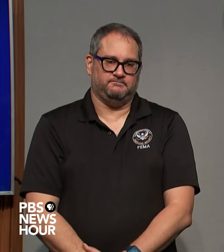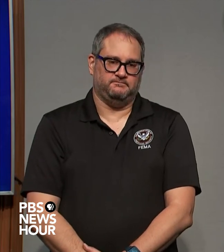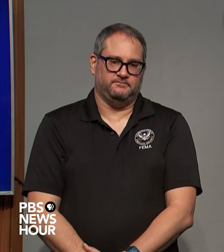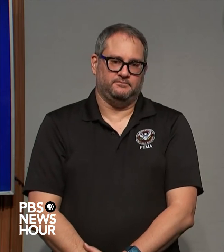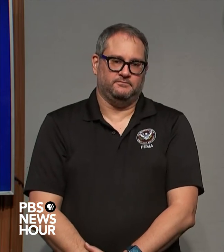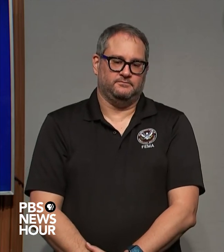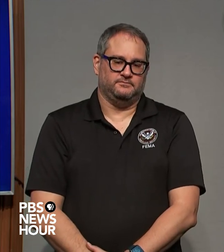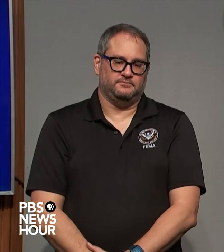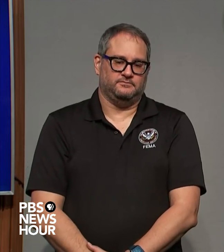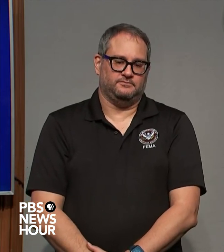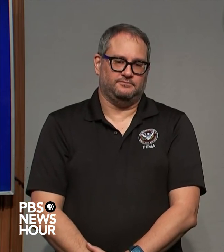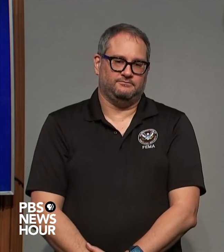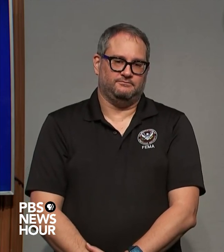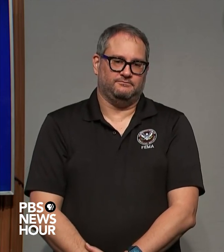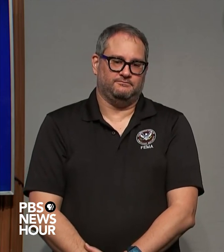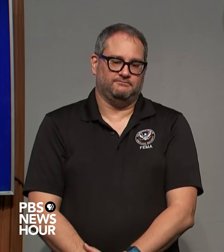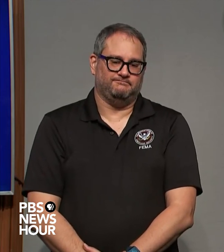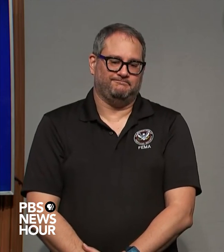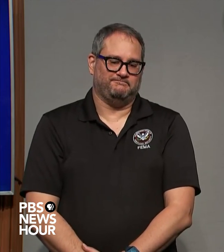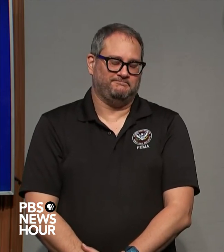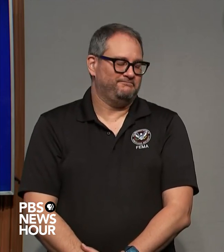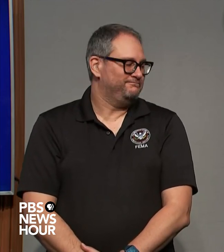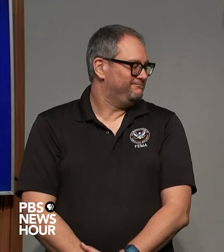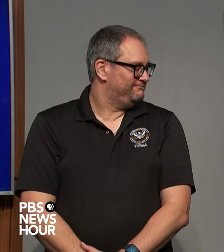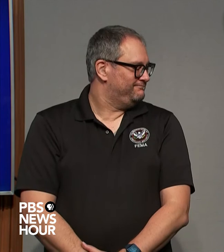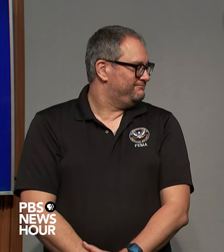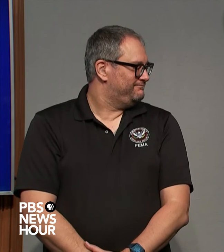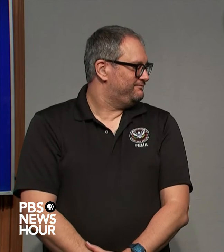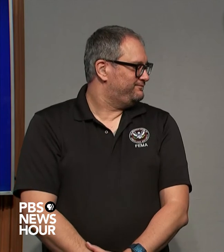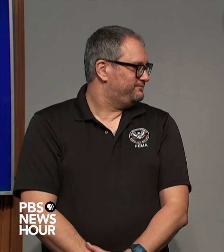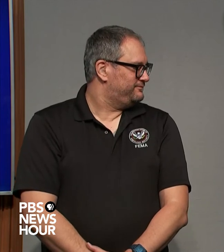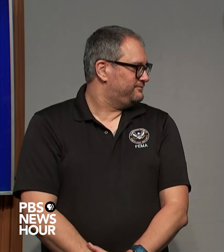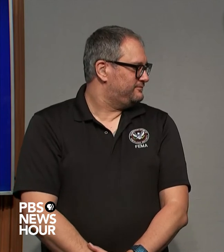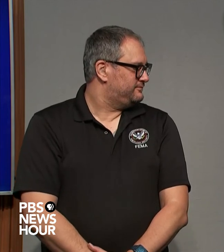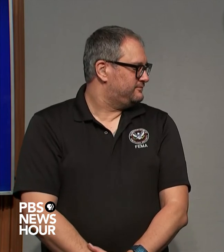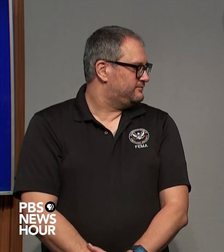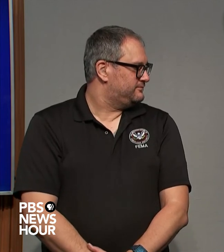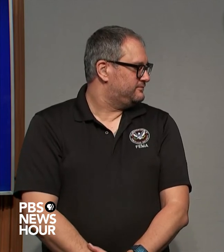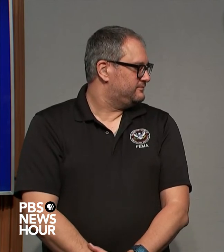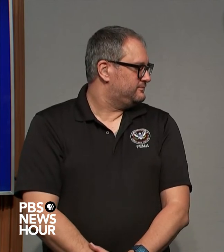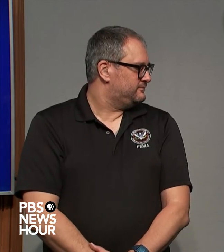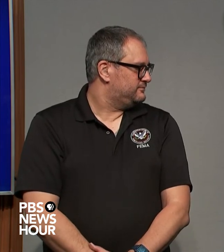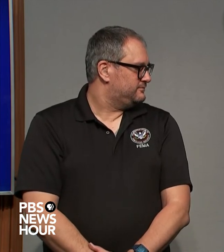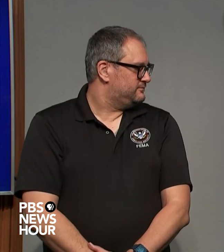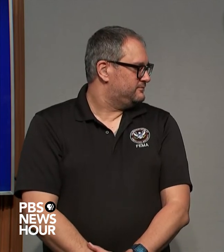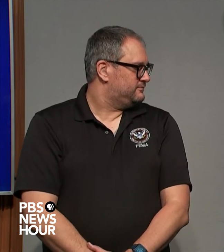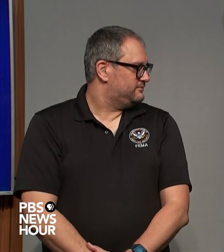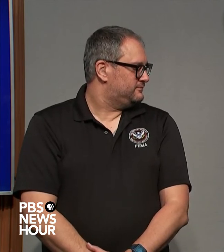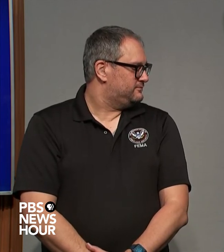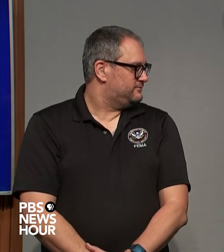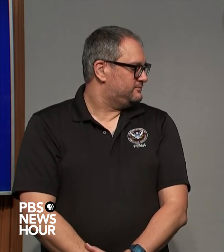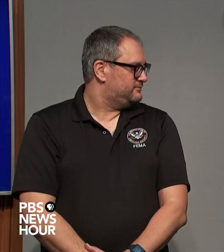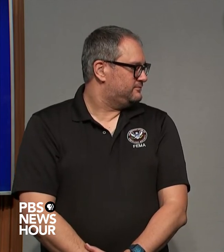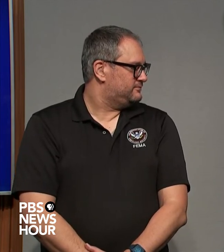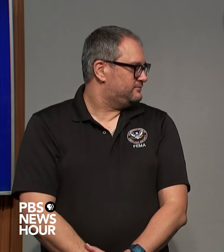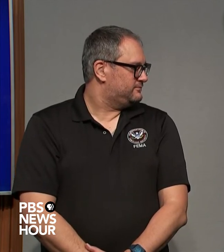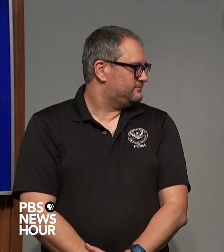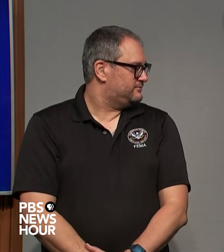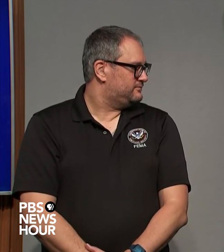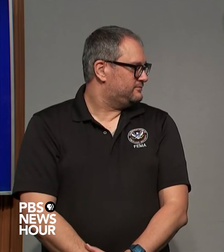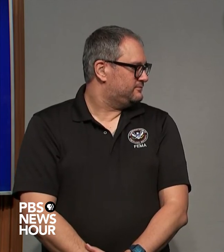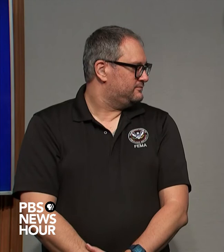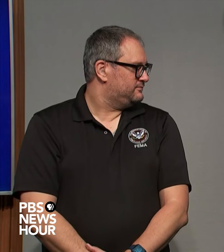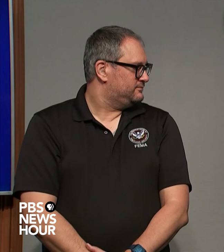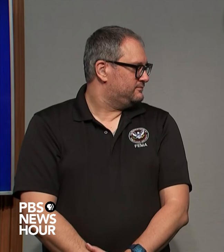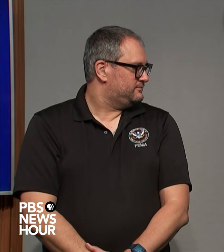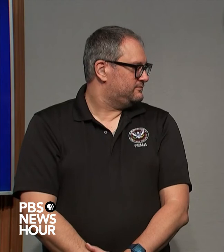la guarda costera de eeuu departamento de defensa departamento de interior y del estado de florida localizados y ubicados